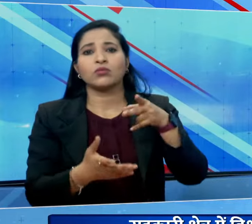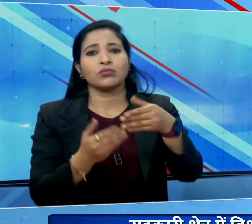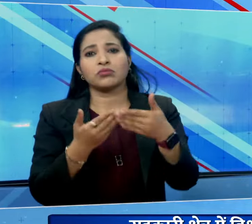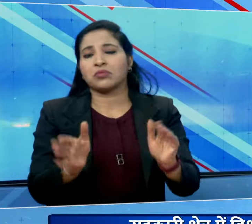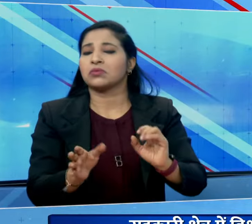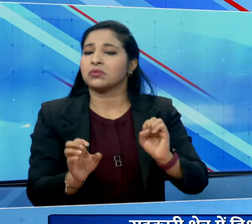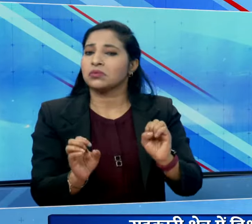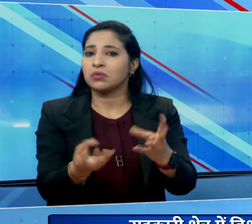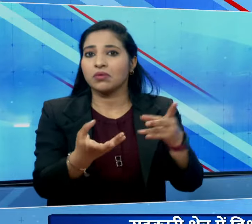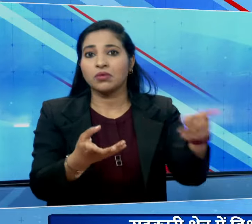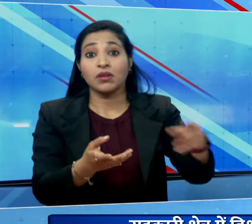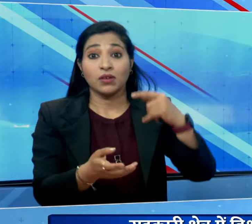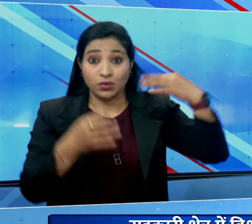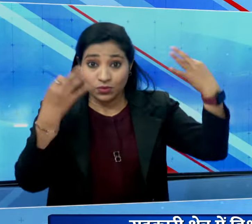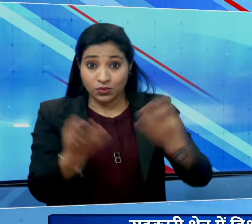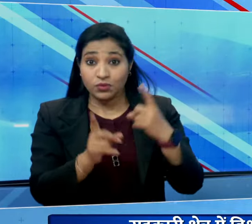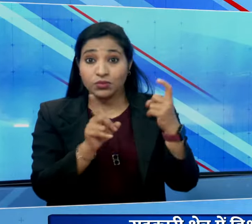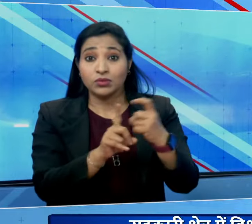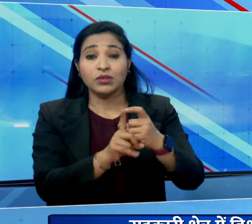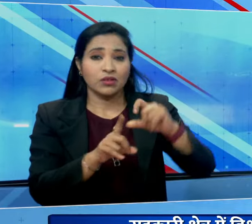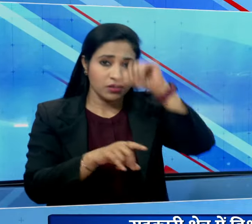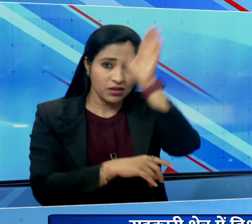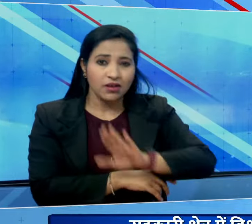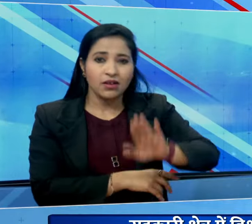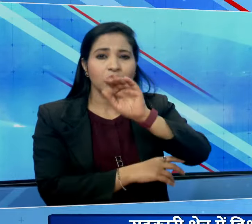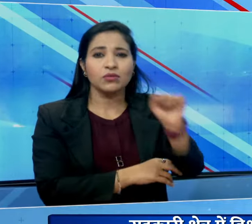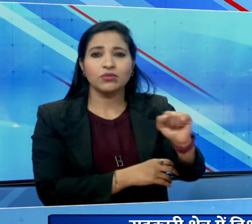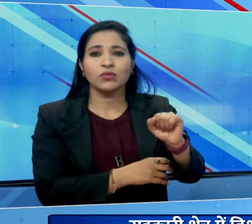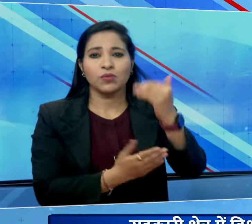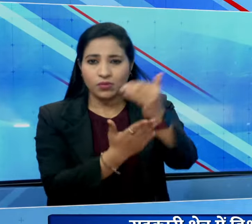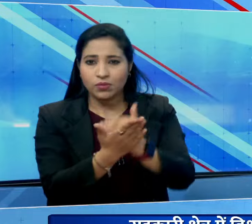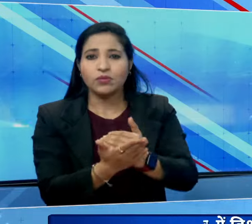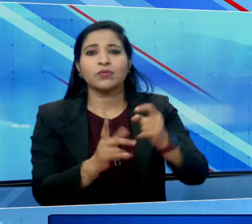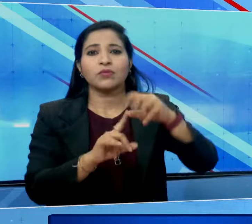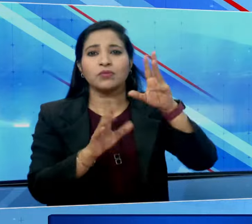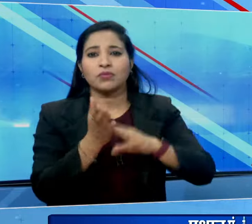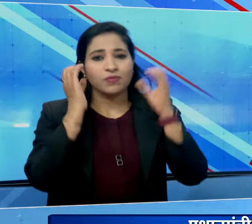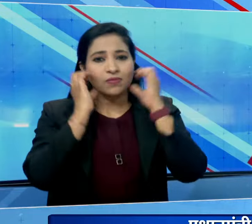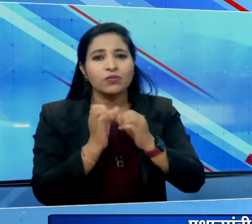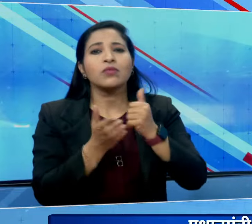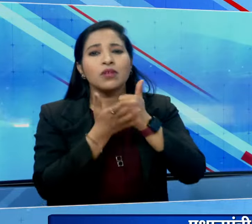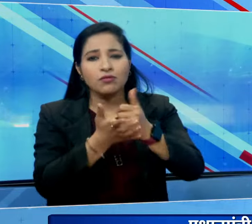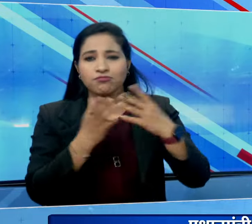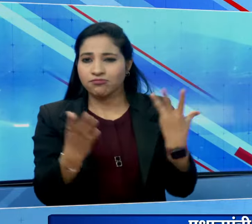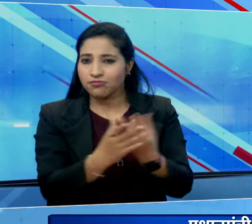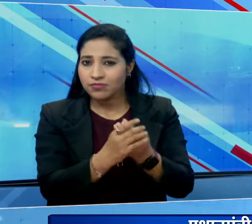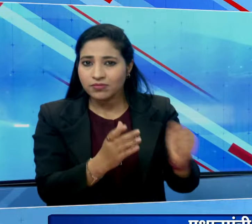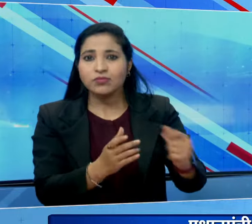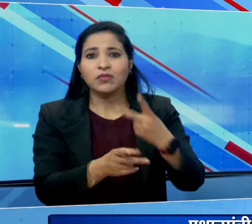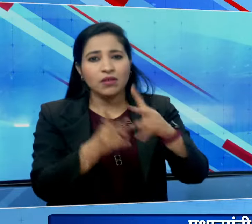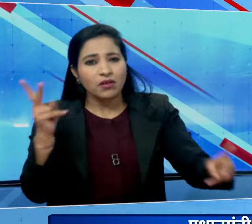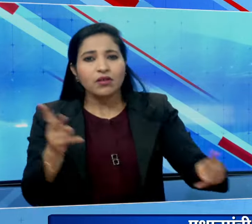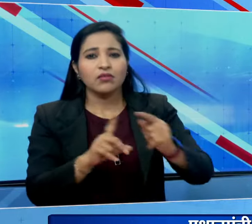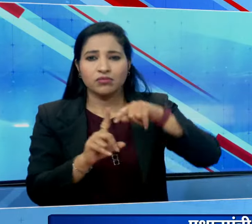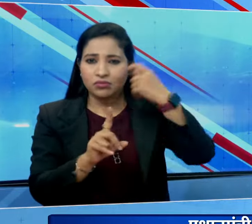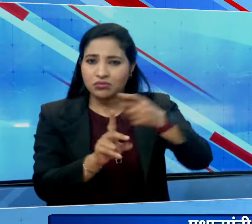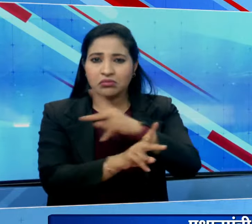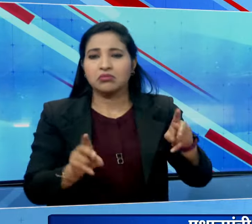नई दिल्ली के भारत मंडपम में हुए समारोह में प्रधानमंत्री ने सहकारी क्षेत्र से जुड़ी कई और बड़ी परियोजनाओं का भी शुभारंभ